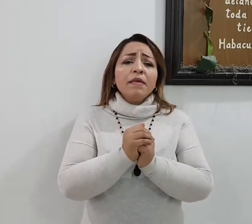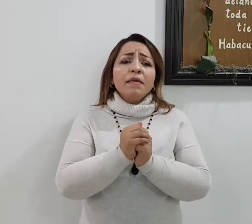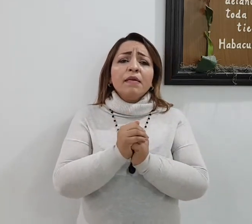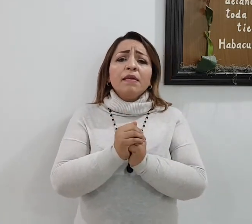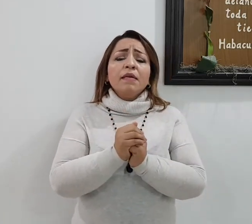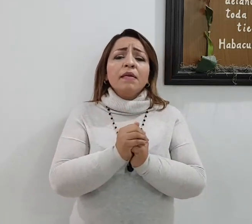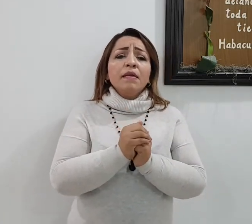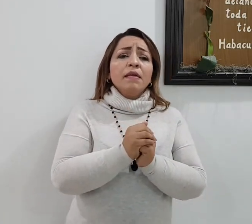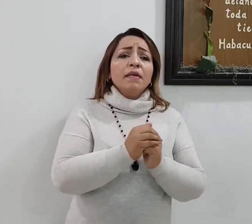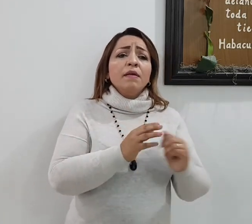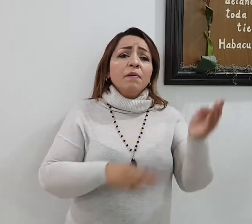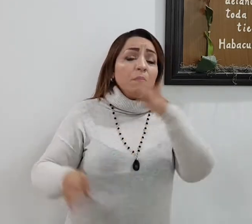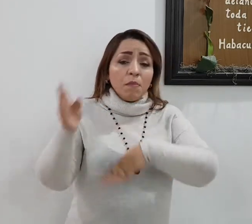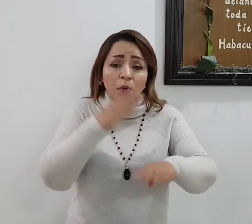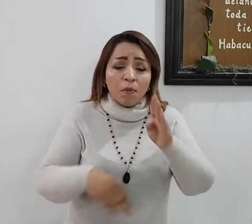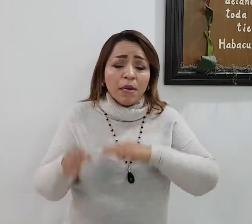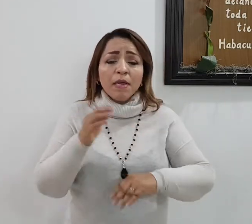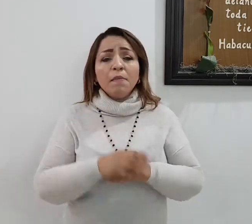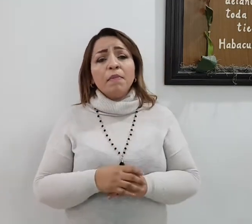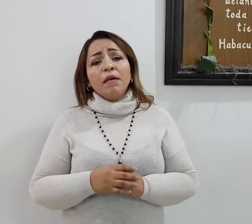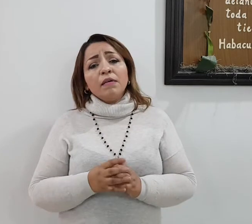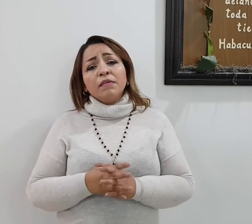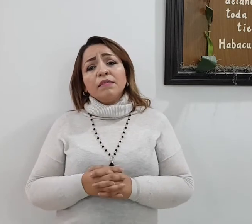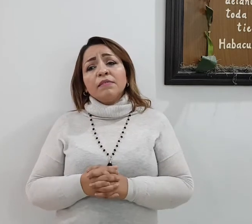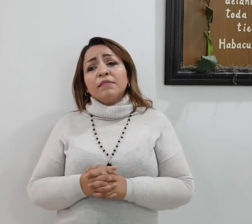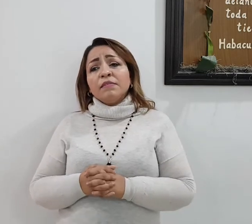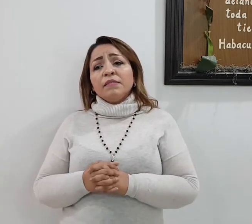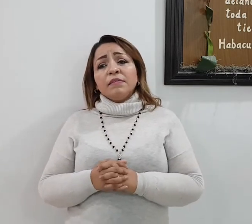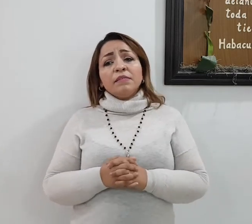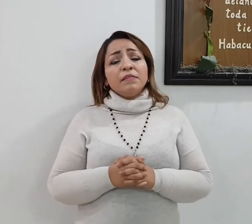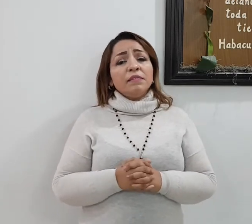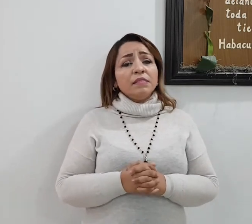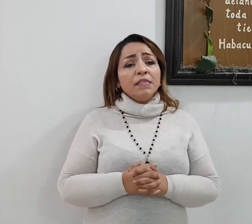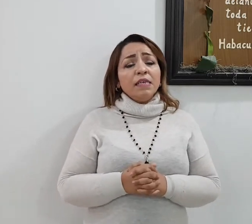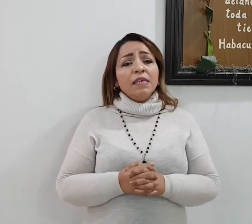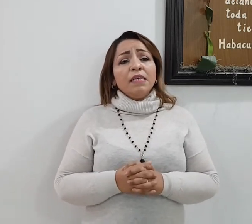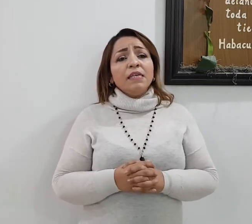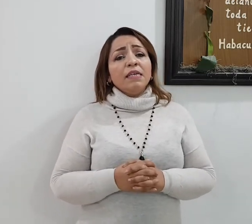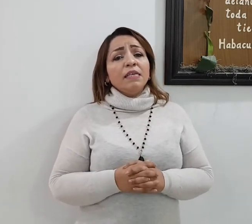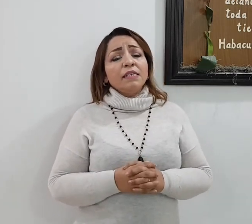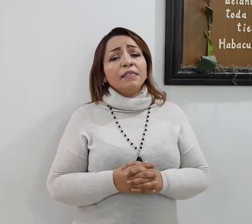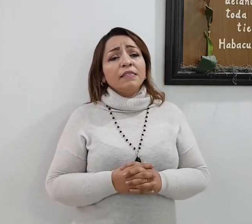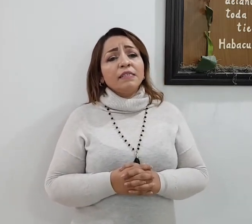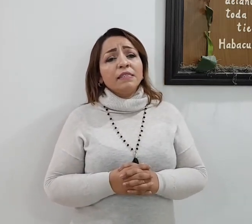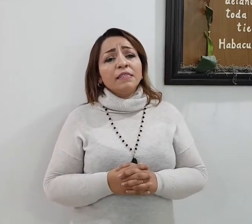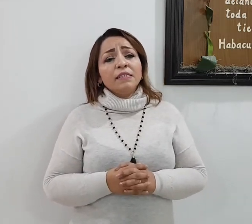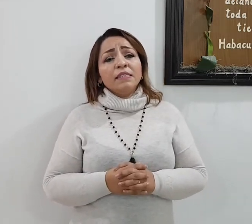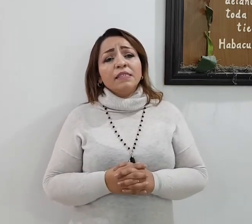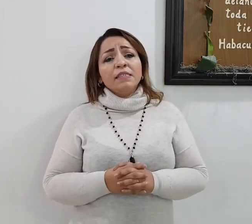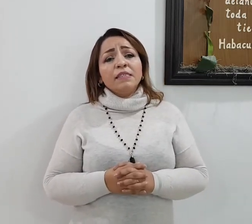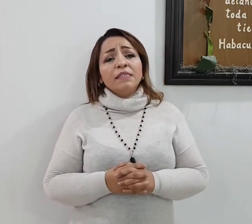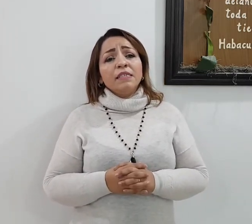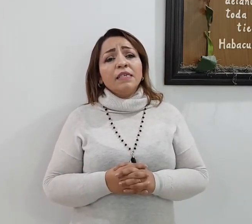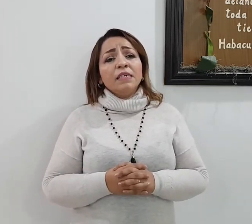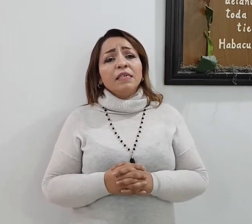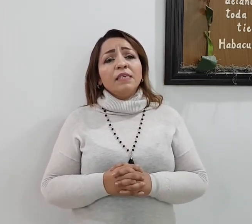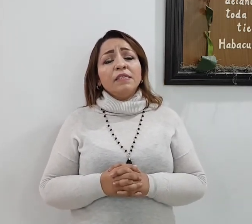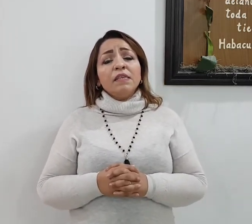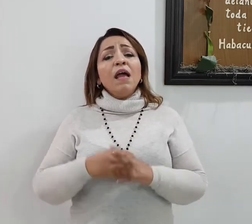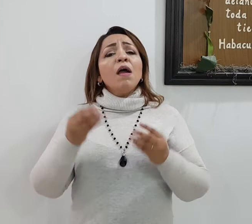gente, pero decía, a todo mundo nos encanta la historia de Job, hasta que nos